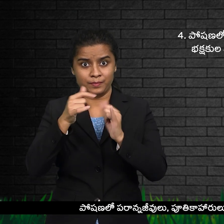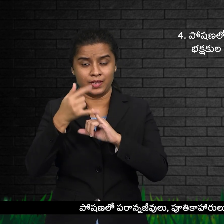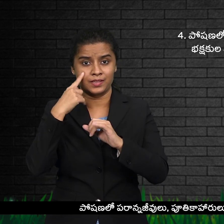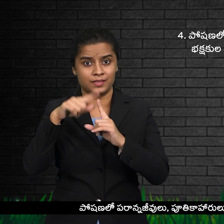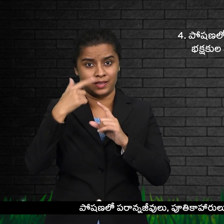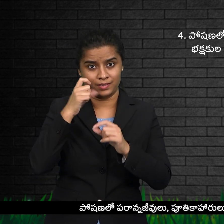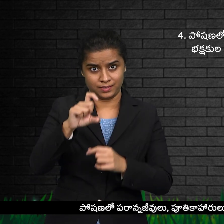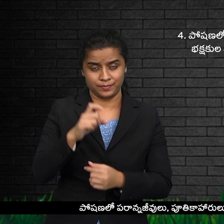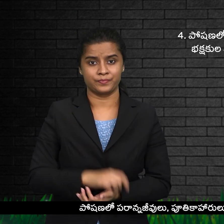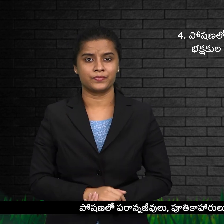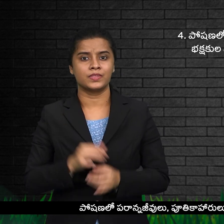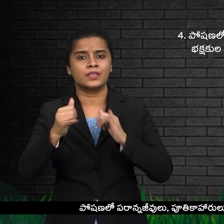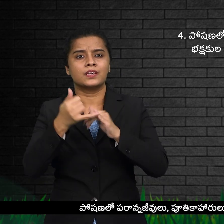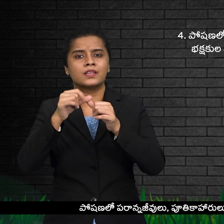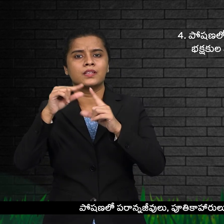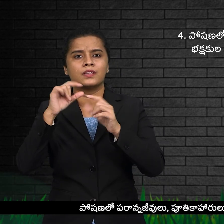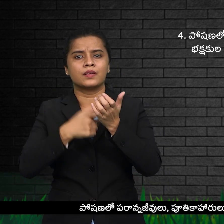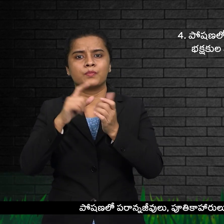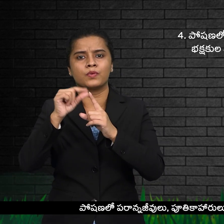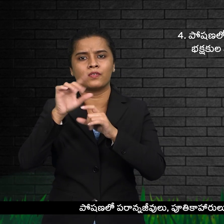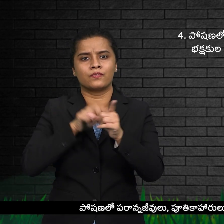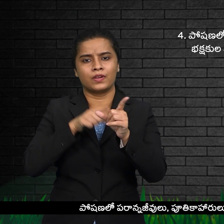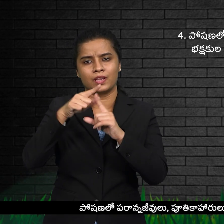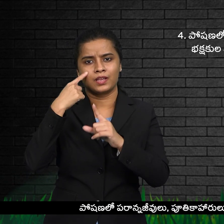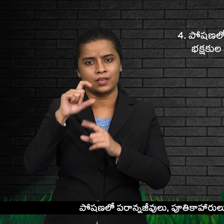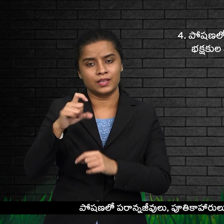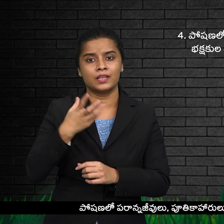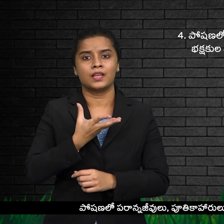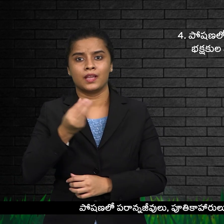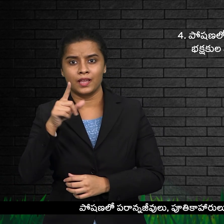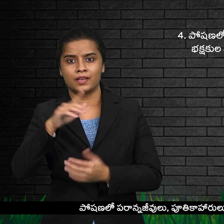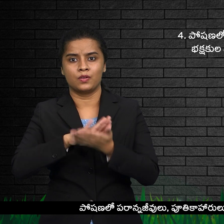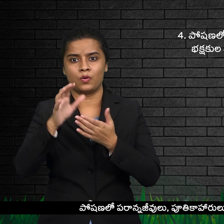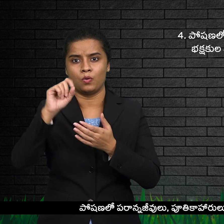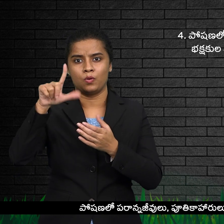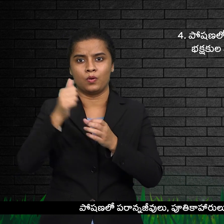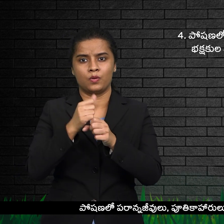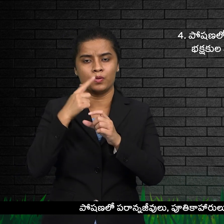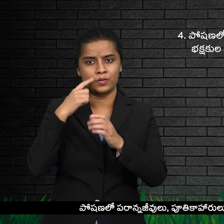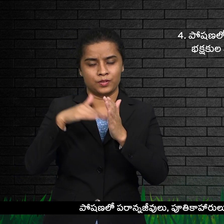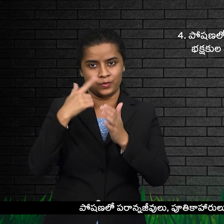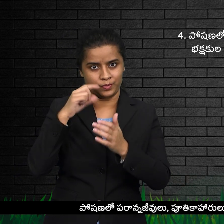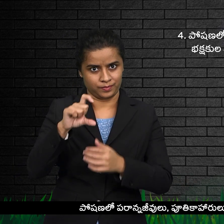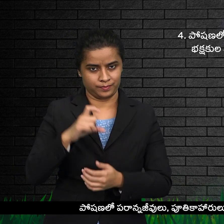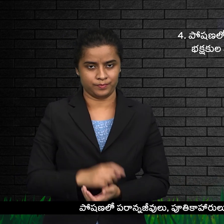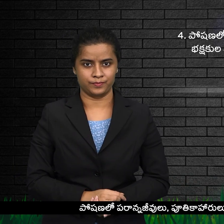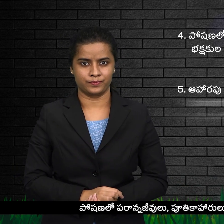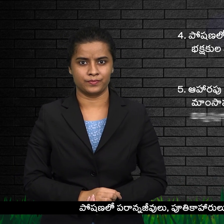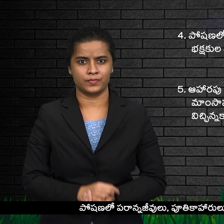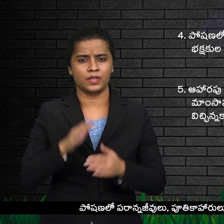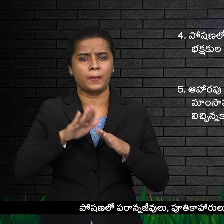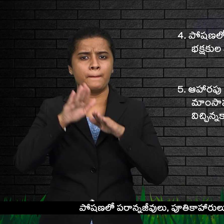పోషణలో పరాన్నజీవులు, పూతికాహారులు మరియు జాంతవ భక్షకుల వంటి రకాలు ఉన్నాయి.